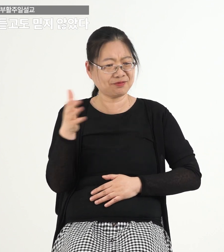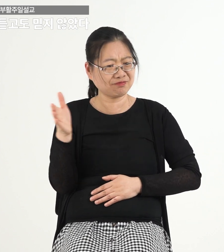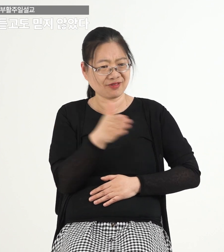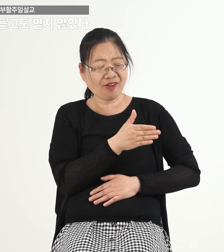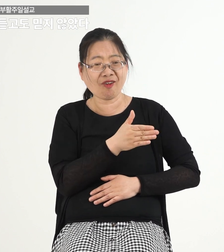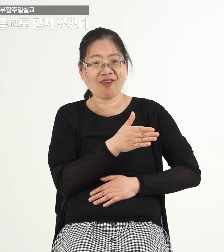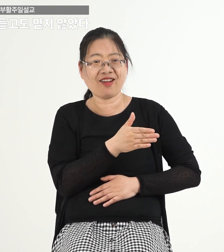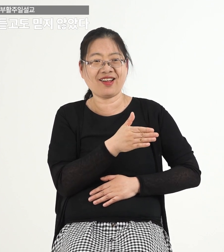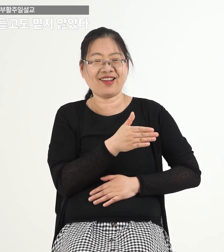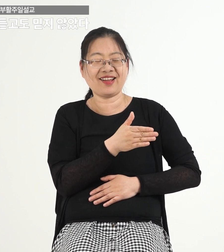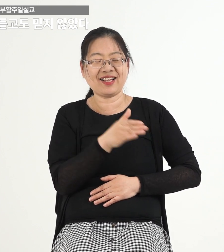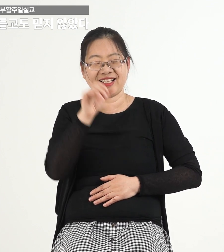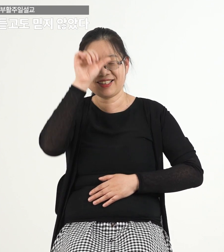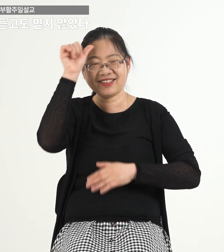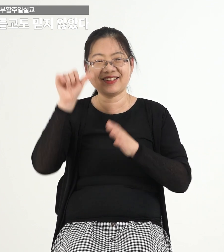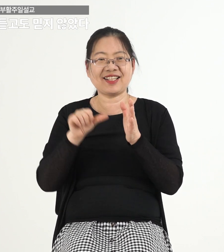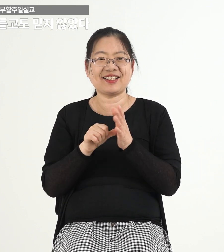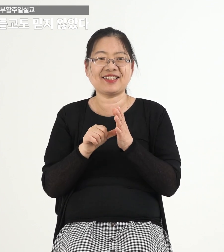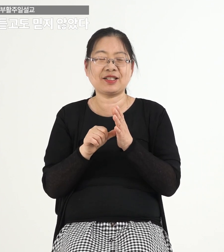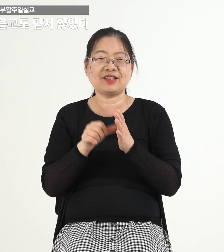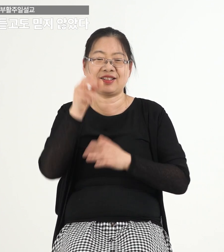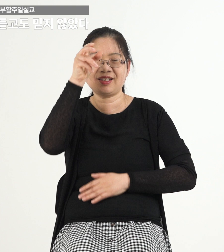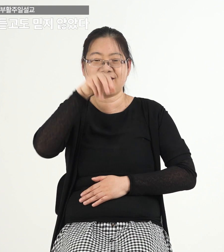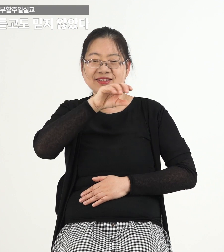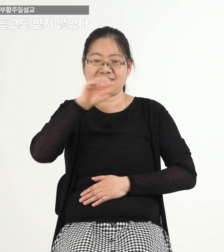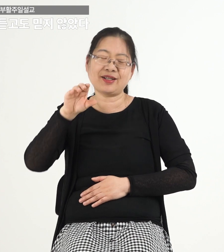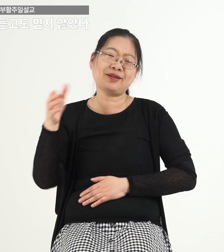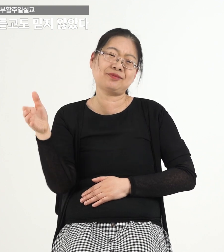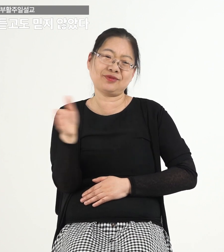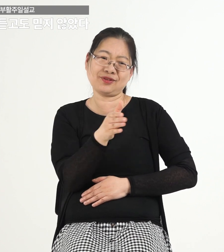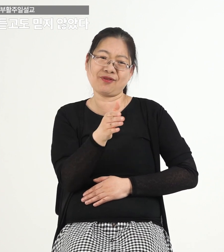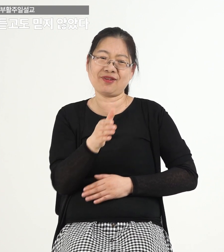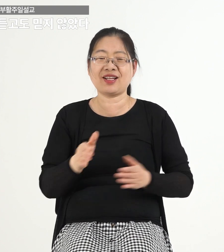60부터입니까? 인생은 십자가부터입니다.